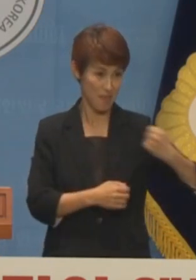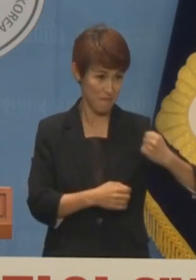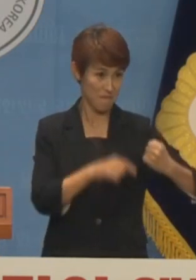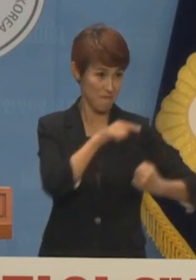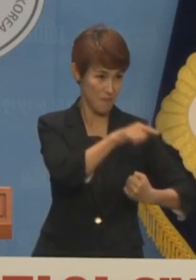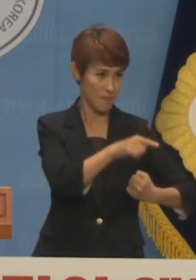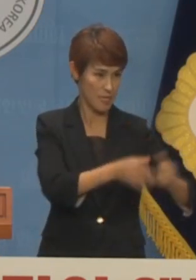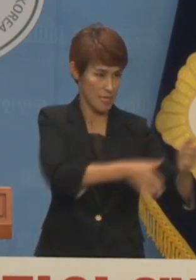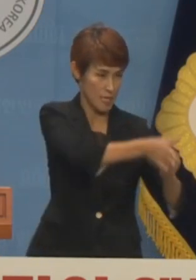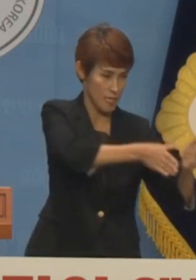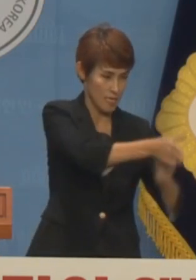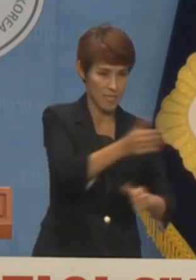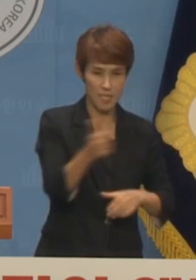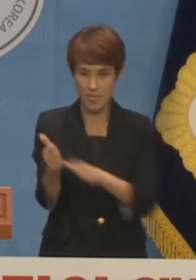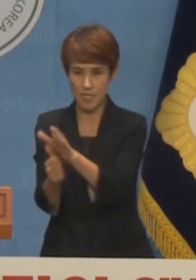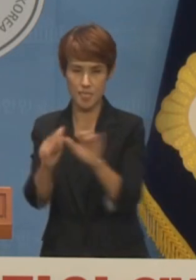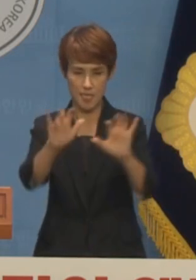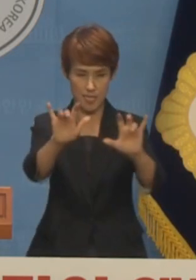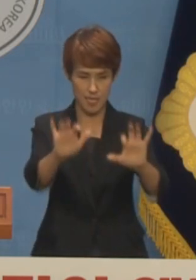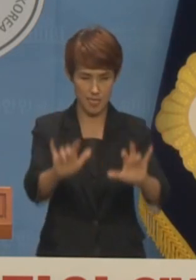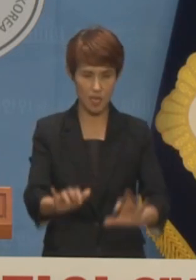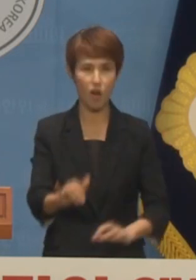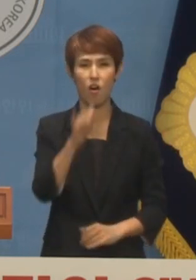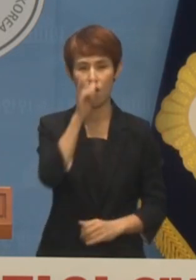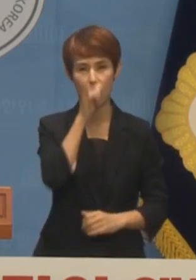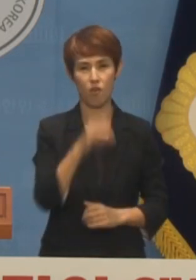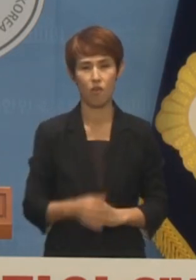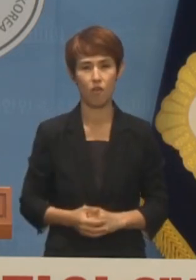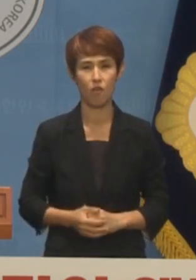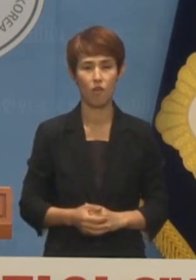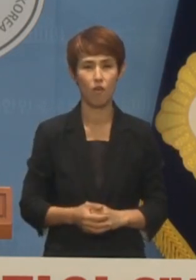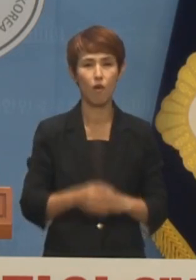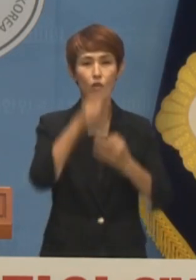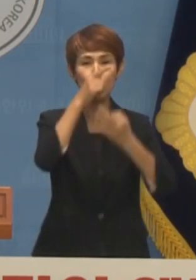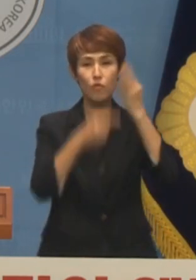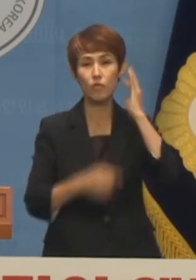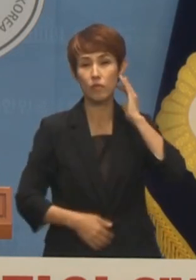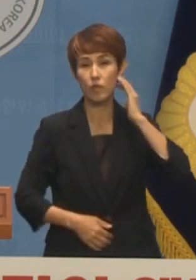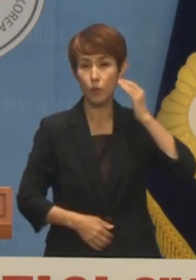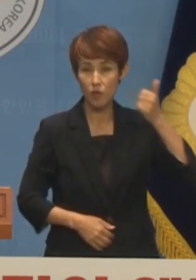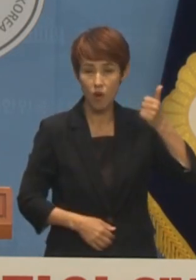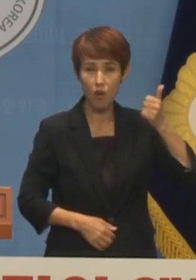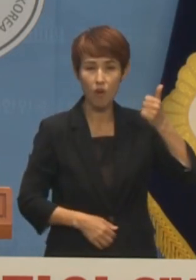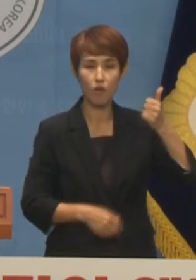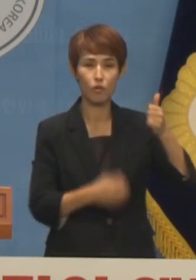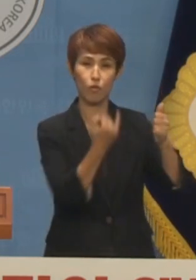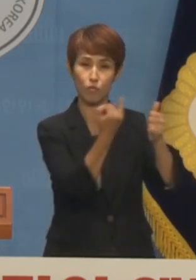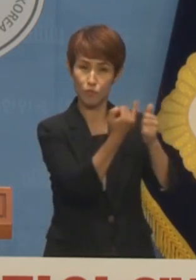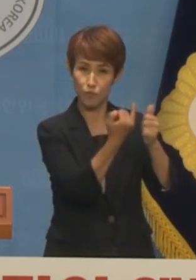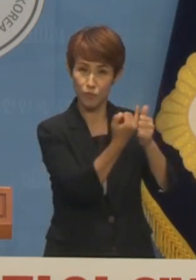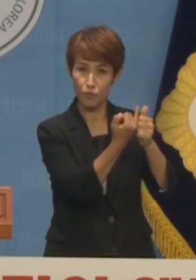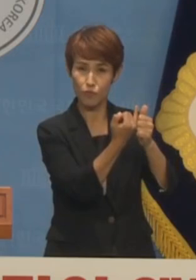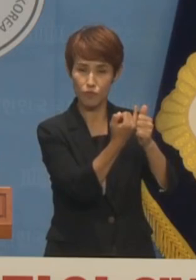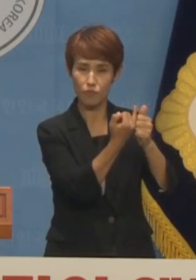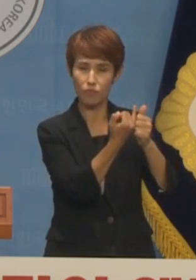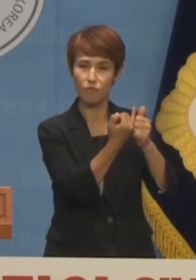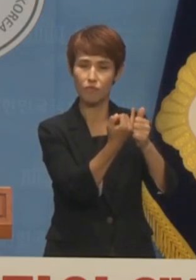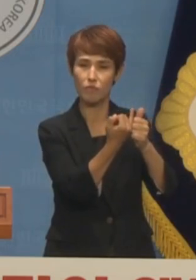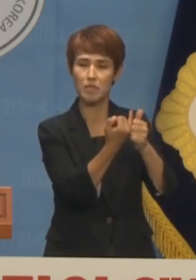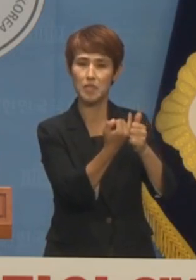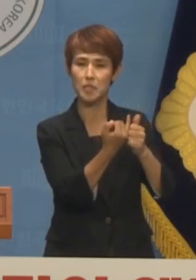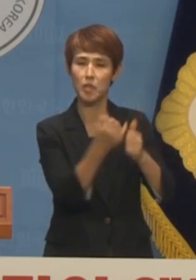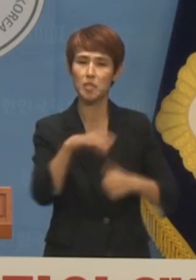대한 공격을 한 것으로 나타났습니다. 특히 윤석열 대통령과 김건희 여사에 대해서는 초기